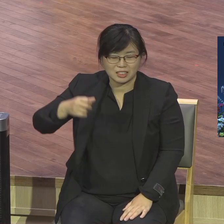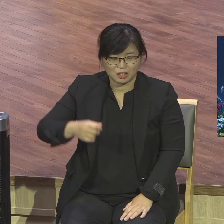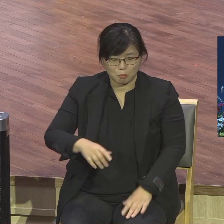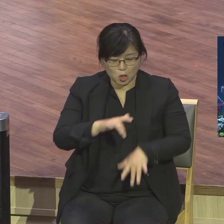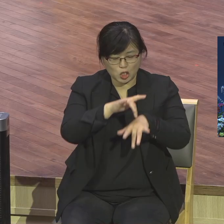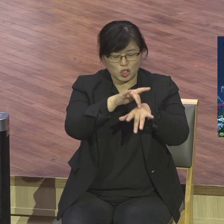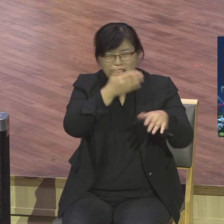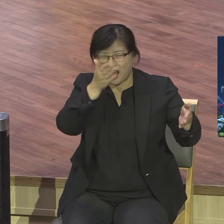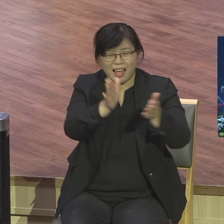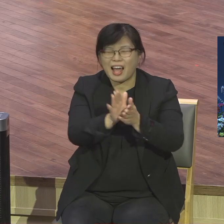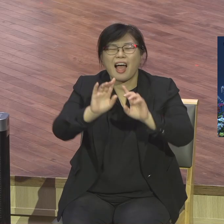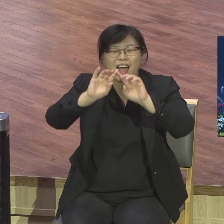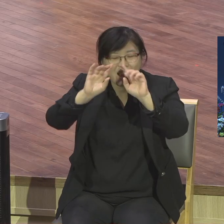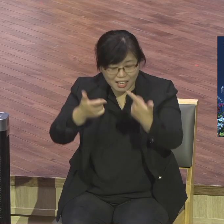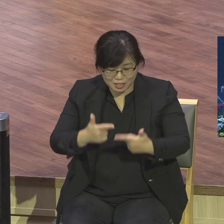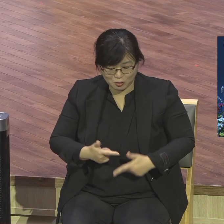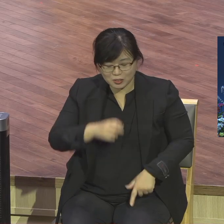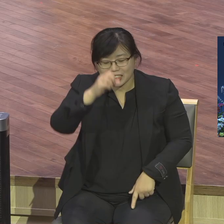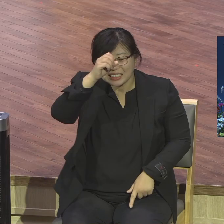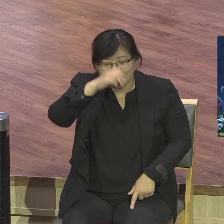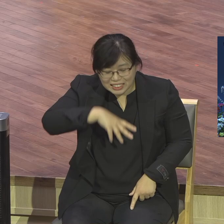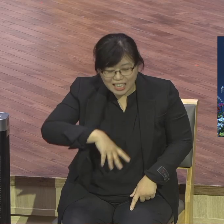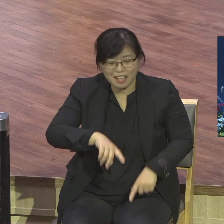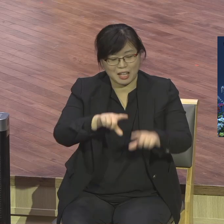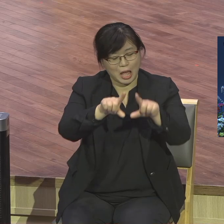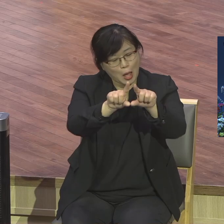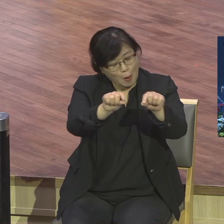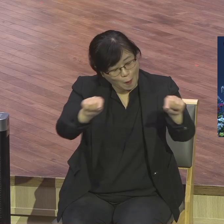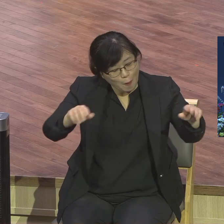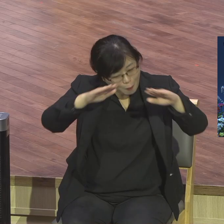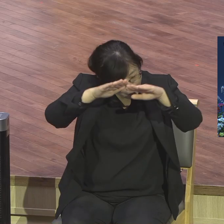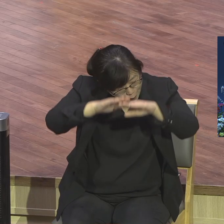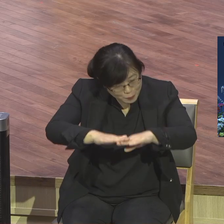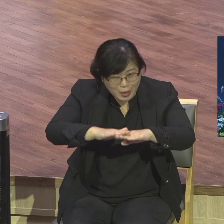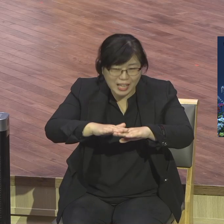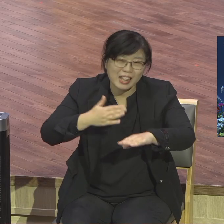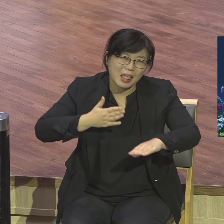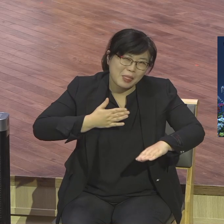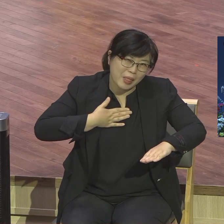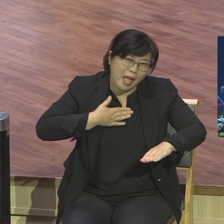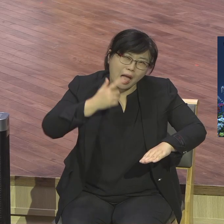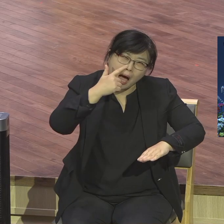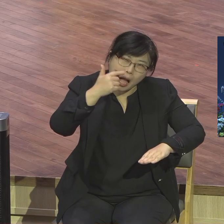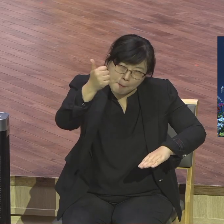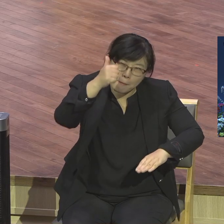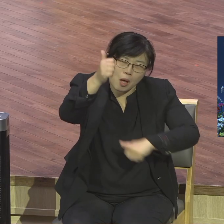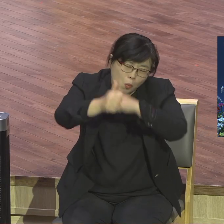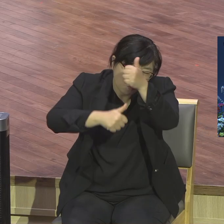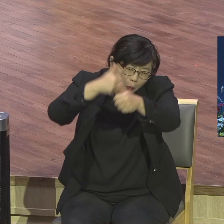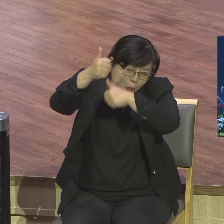앞에 하는 거라고 말하지 않습니까? 조상 앞에 하는 게 아니에요 그건 귀신 앞에 절하는 거예요